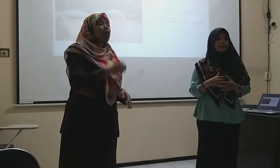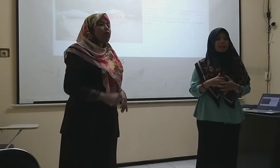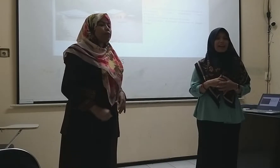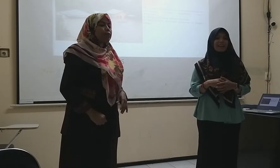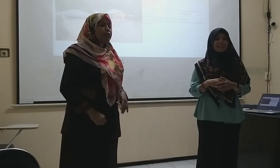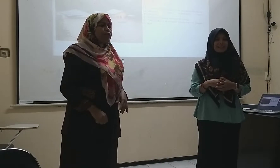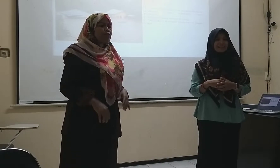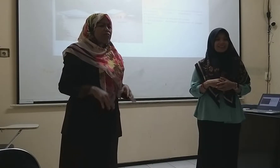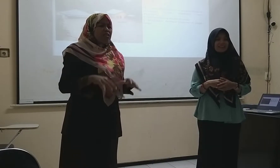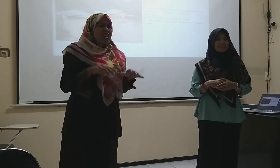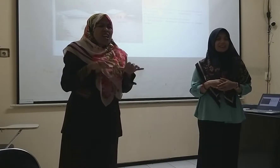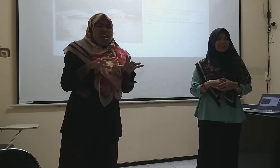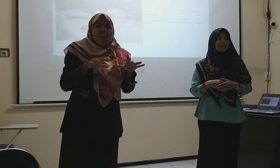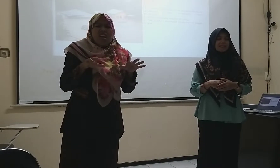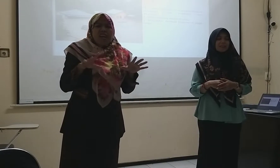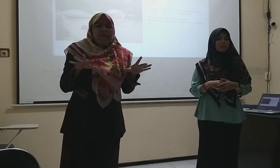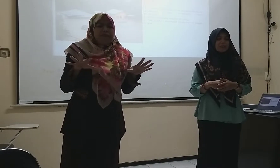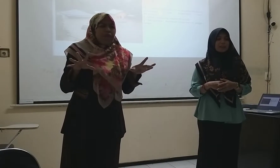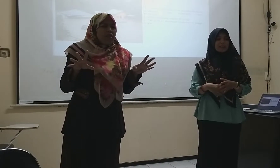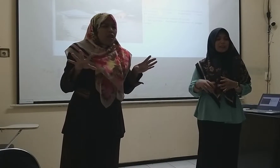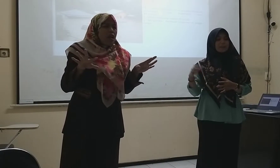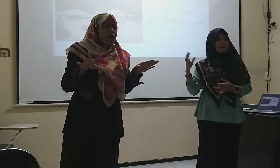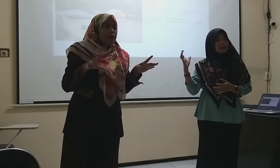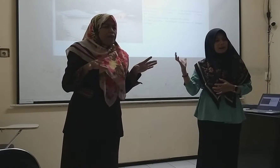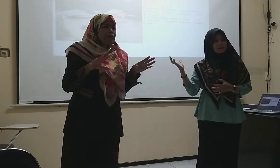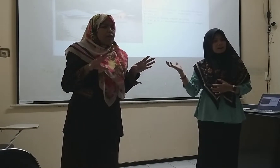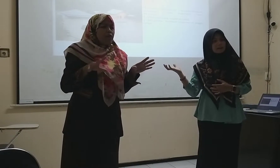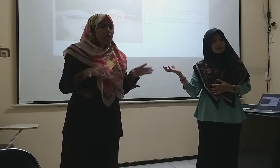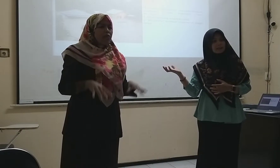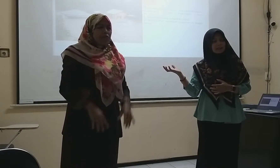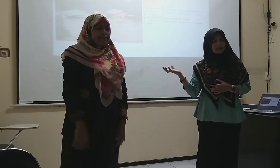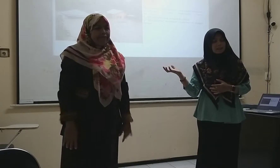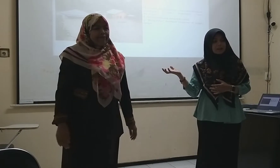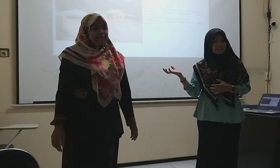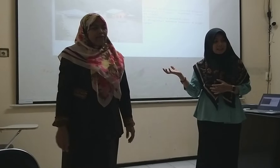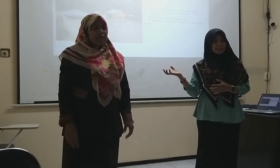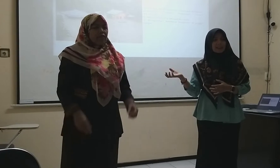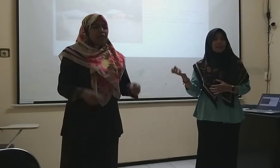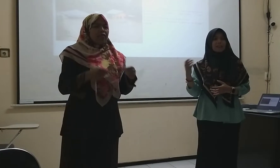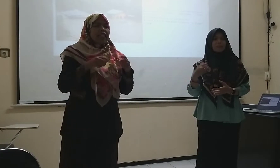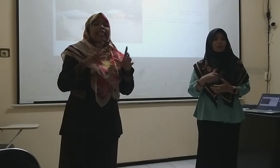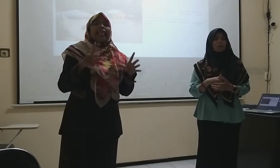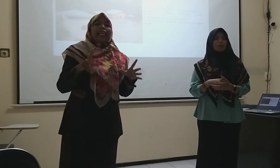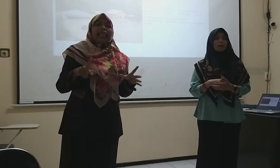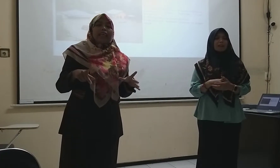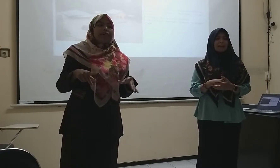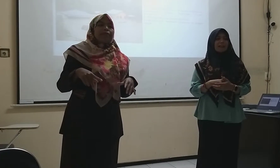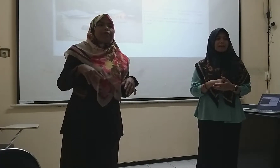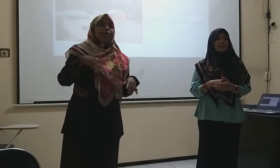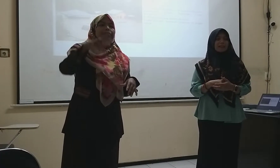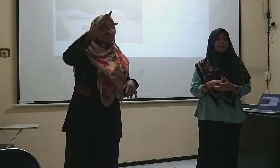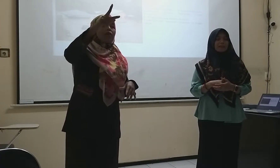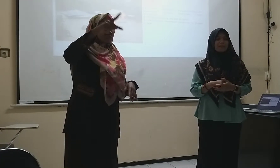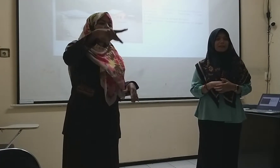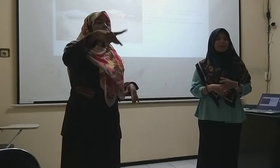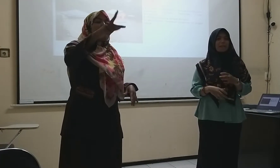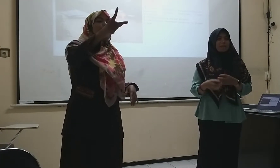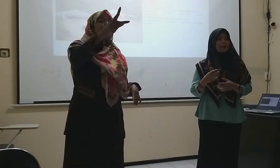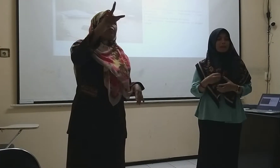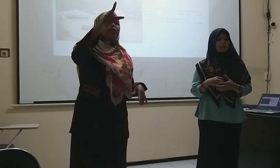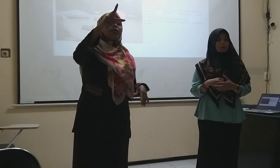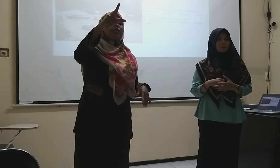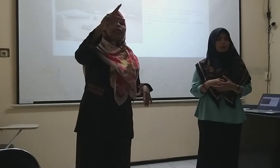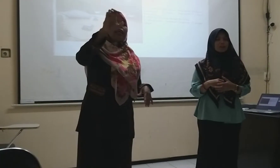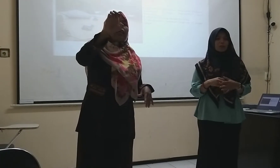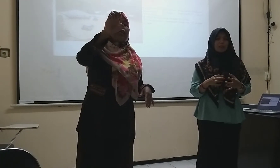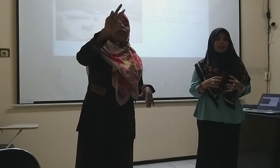tenggelam karena air gitu ya. Itu banjir. Kenapa banjir itu? Karena adanya sampah